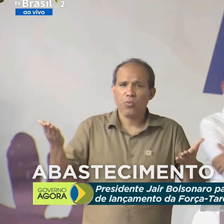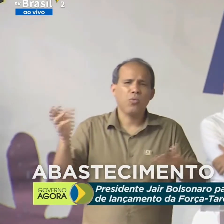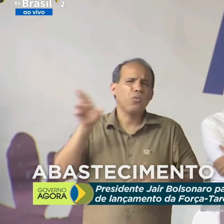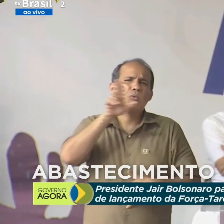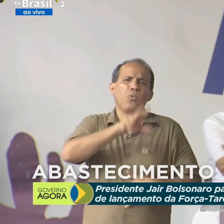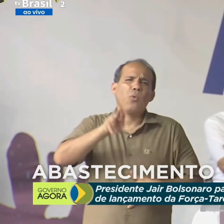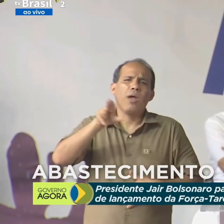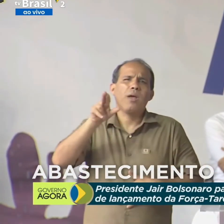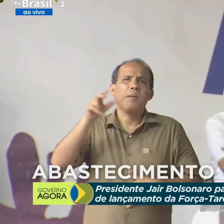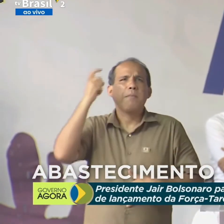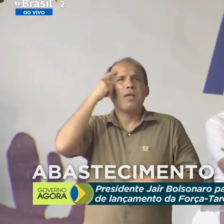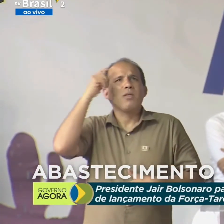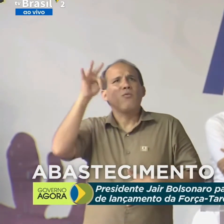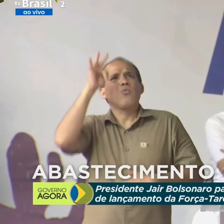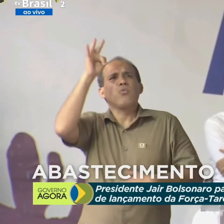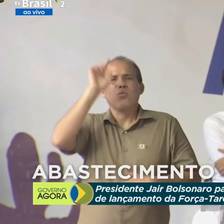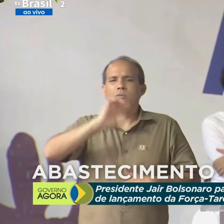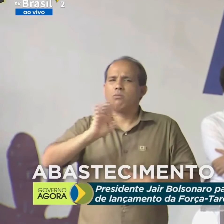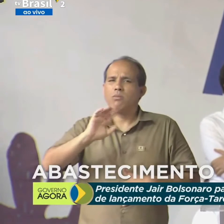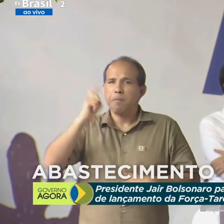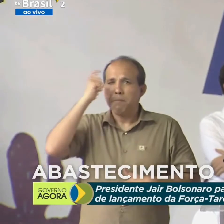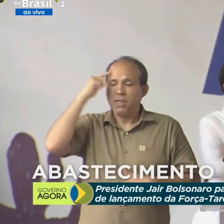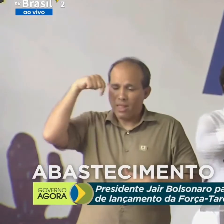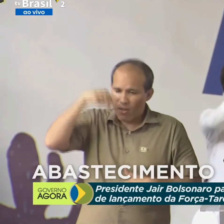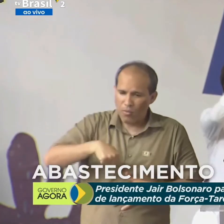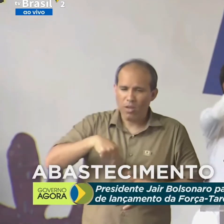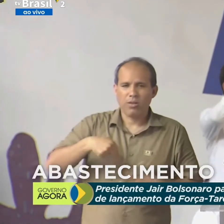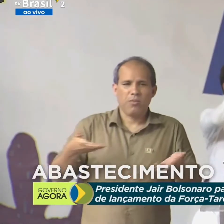um país do futuro, é um país do presente.